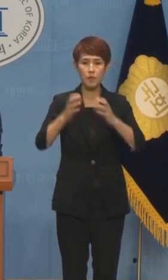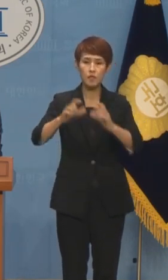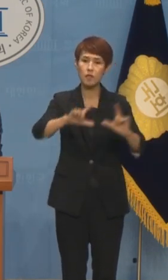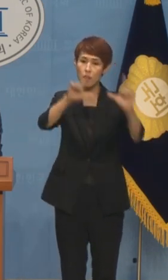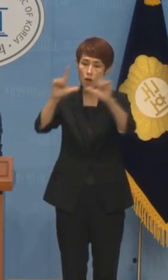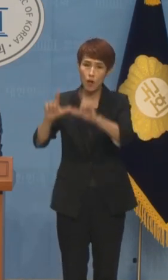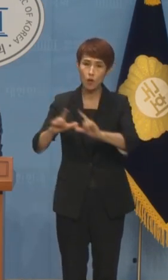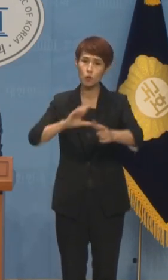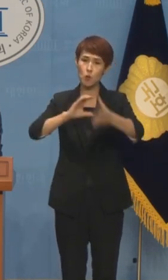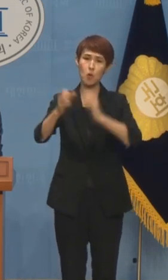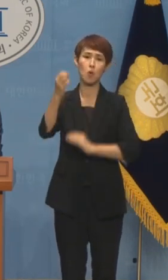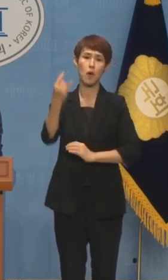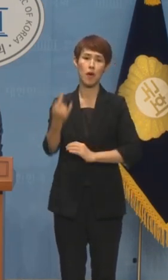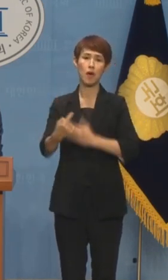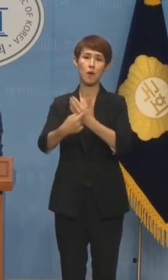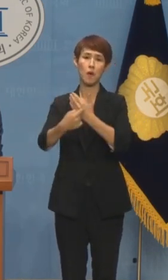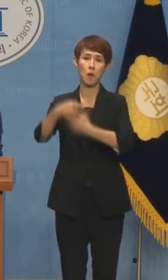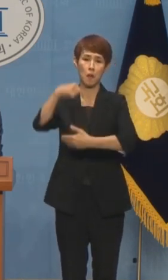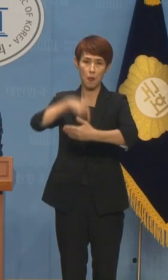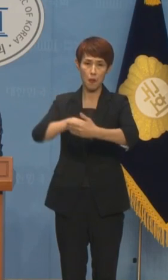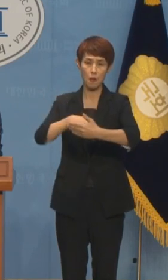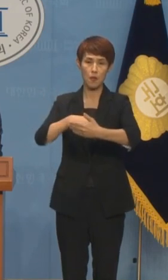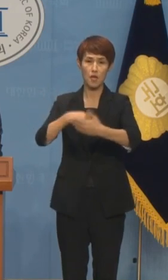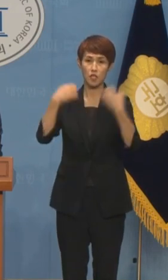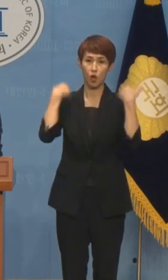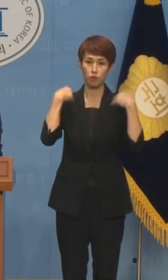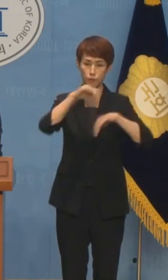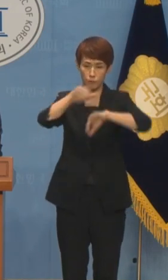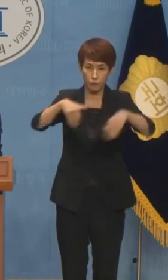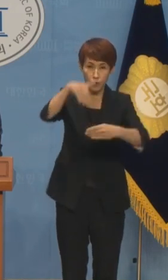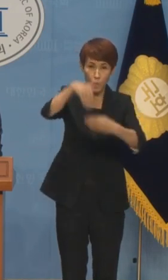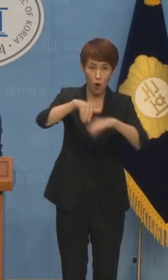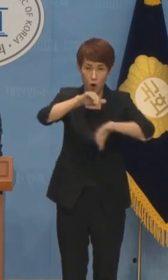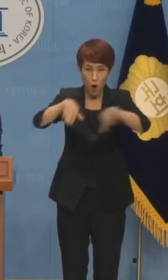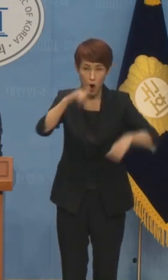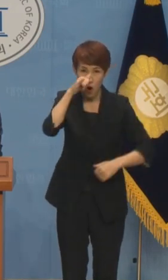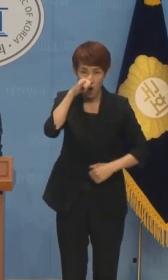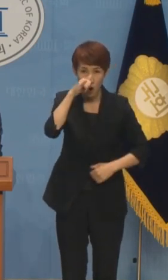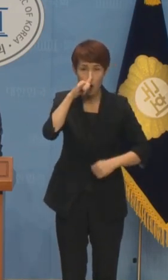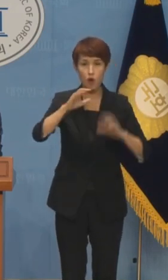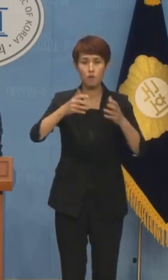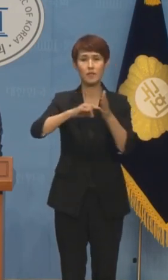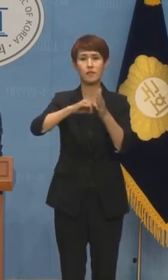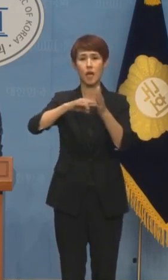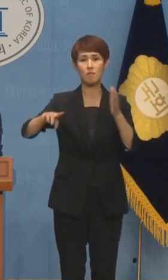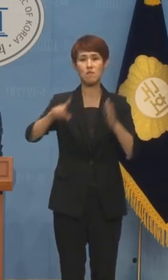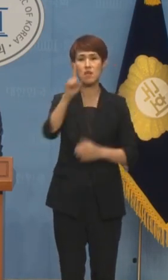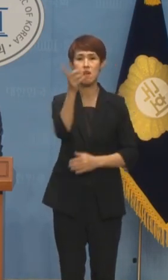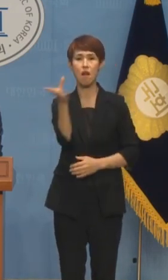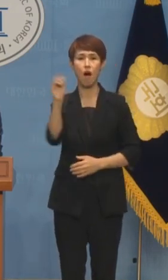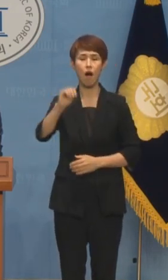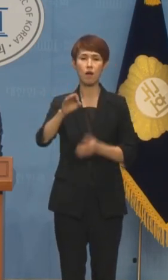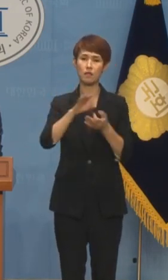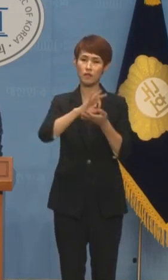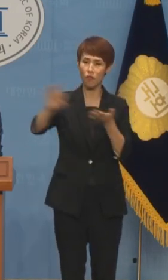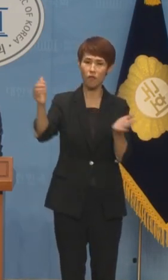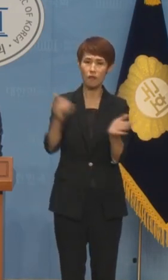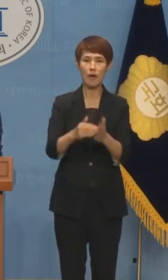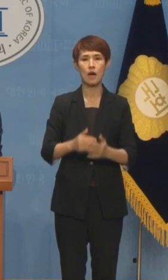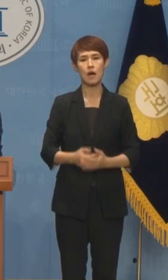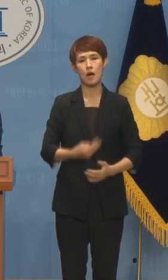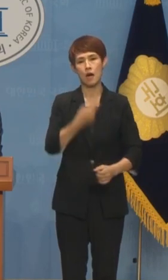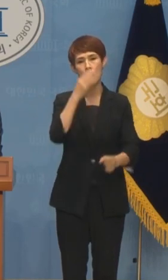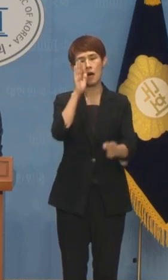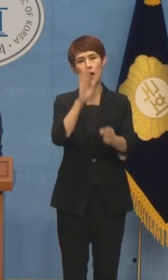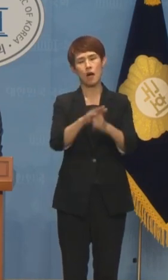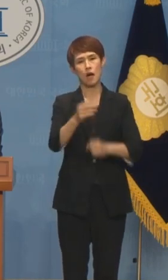민생토론회를 빙자한 관건 선거운동에 국민의 피 같은 세금이 평균 1억이 넘게 투입됐다니